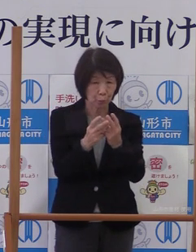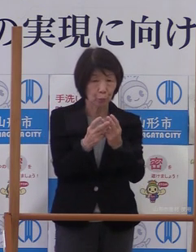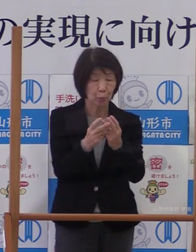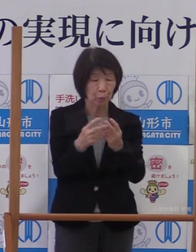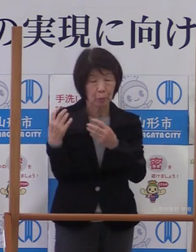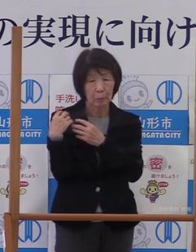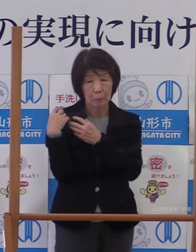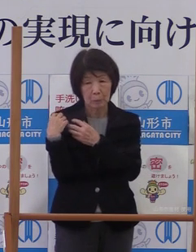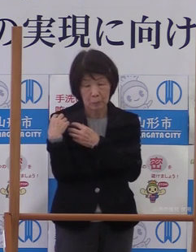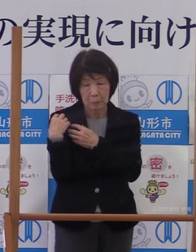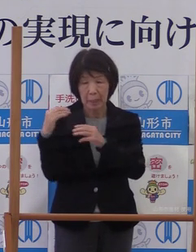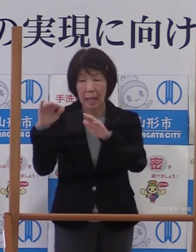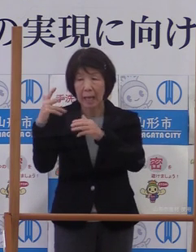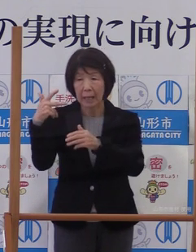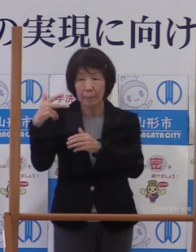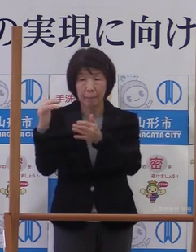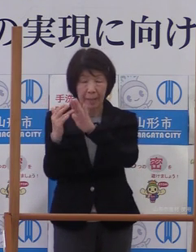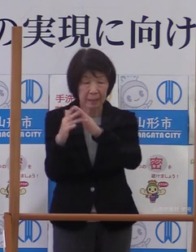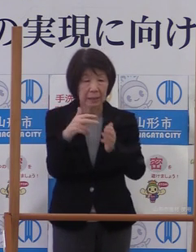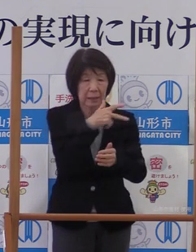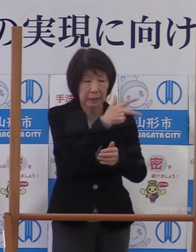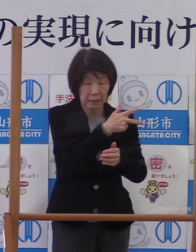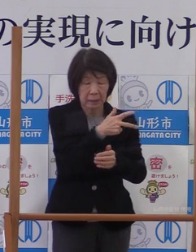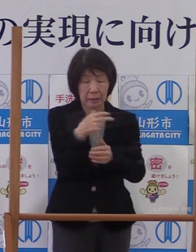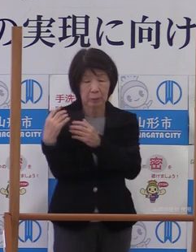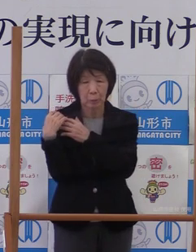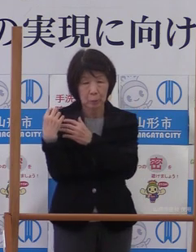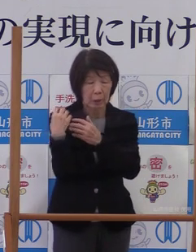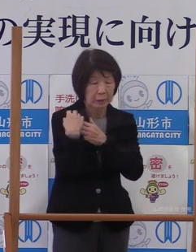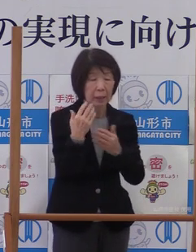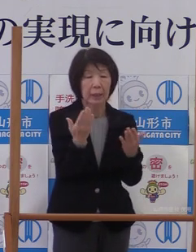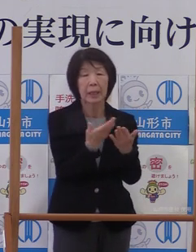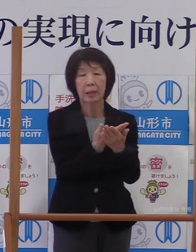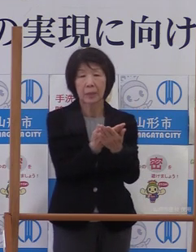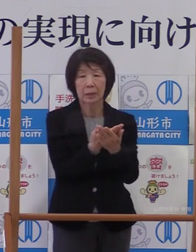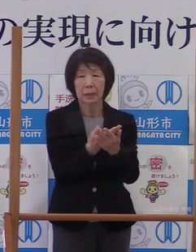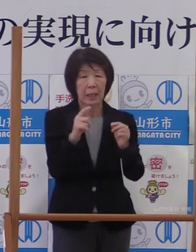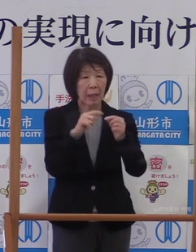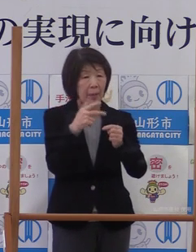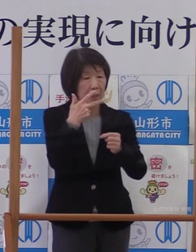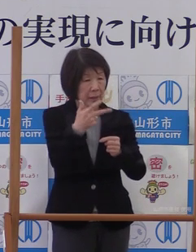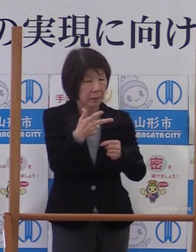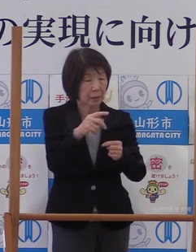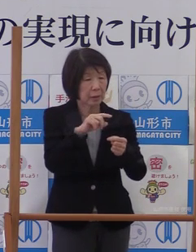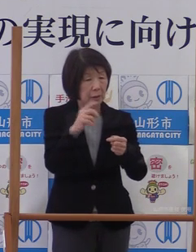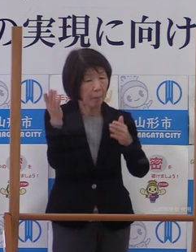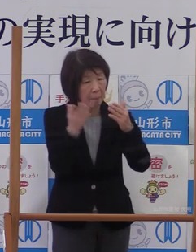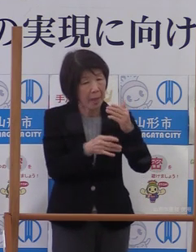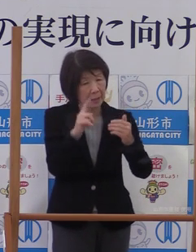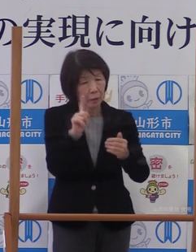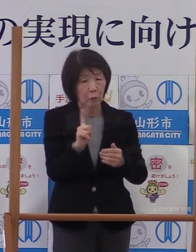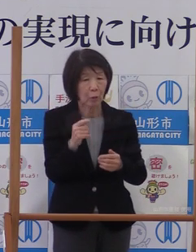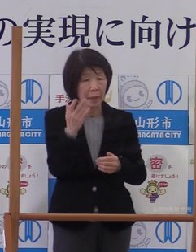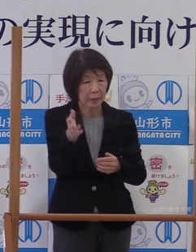負担もいただくという形になります。 今の話は何パーで、 財政部長分かりますか？